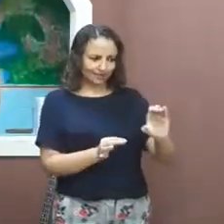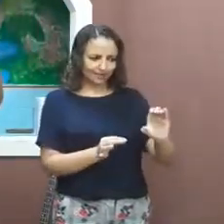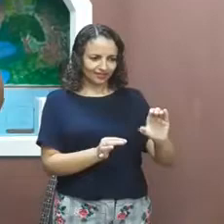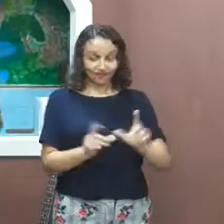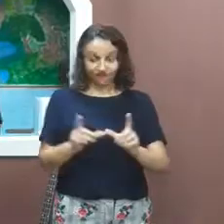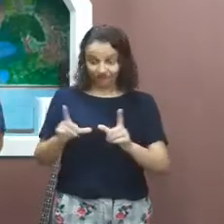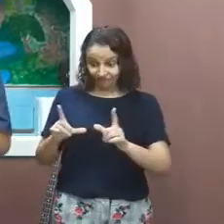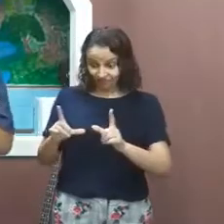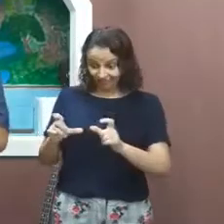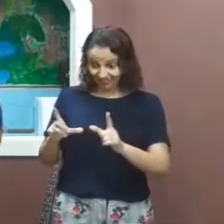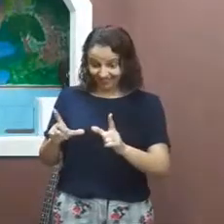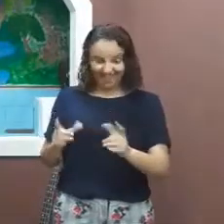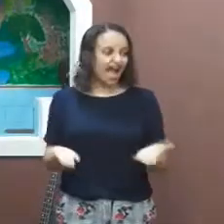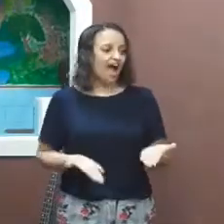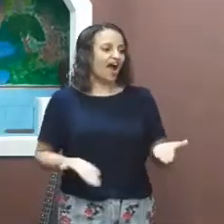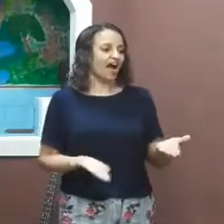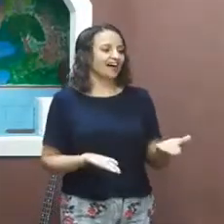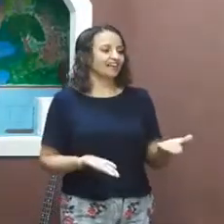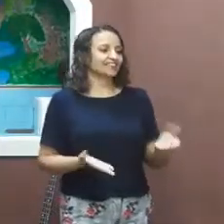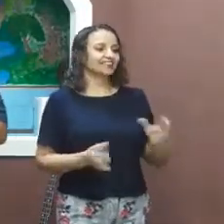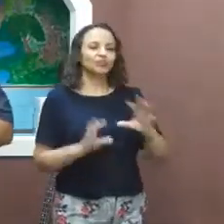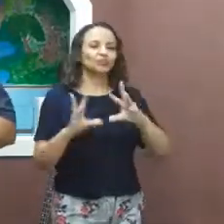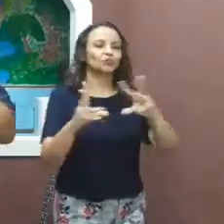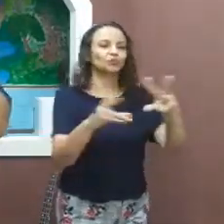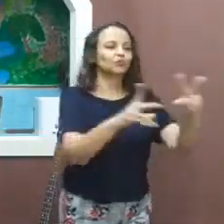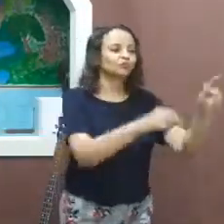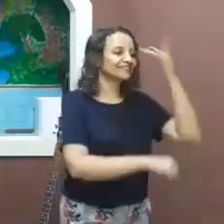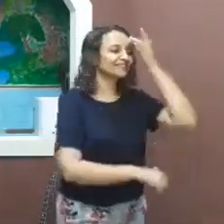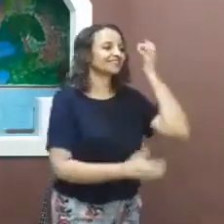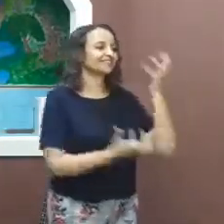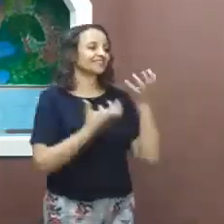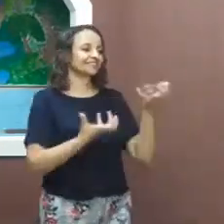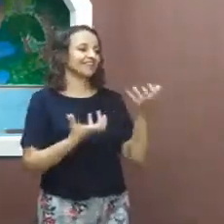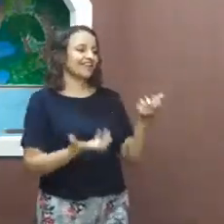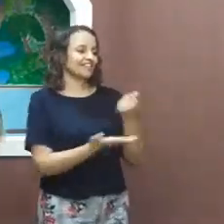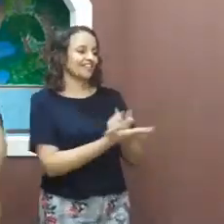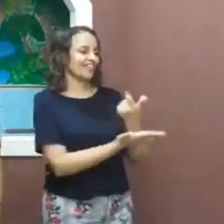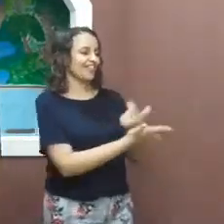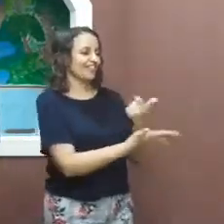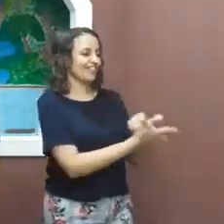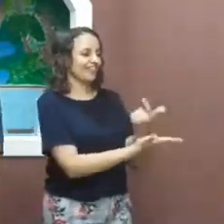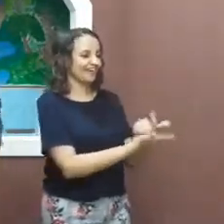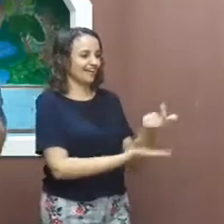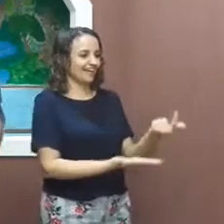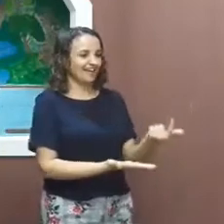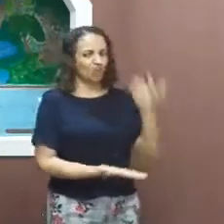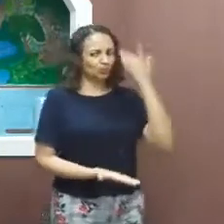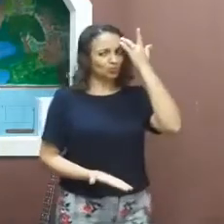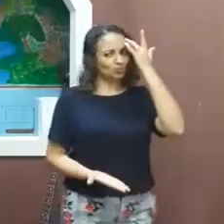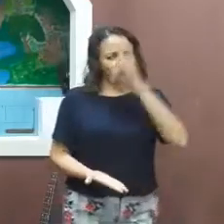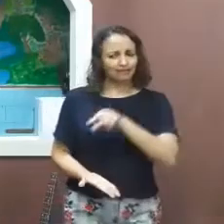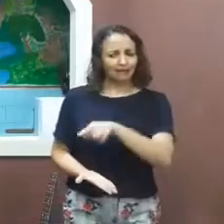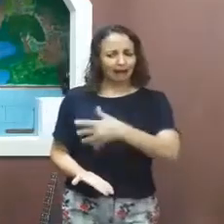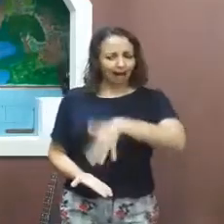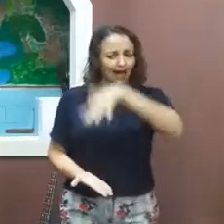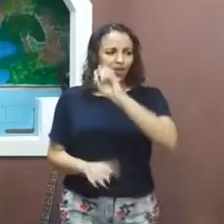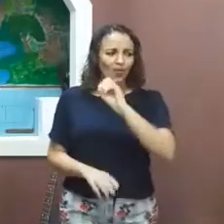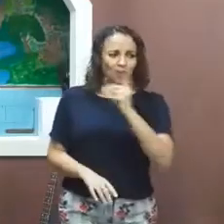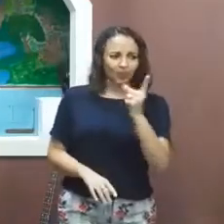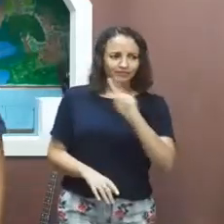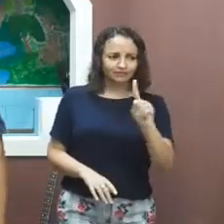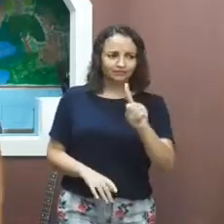lá. Rapaz, a Bic é outra coisa. Não sei, já subiu o preço, mas daqui a pouco vai subir o preço.